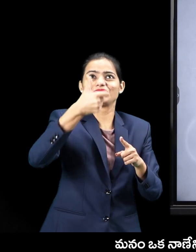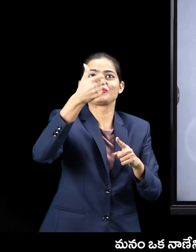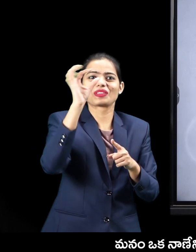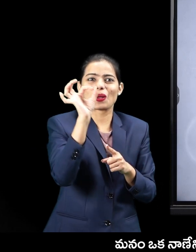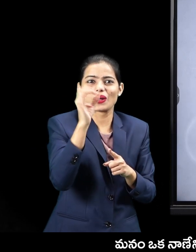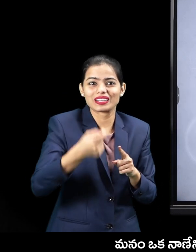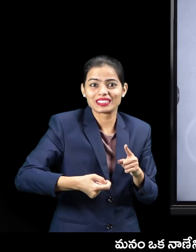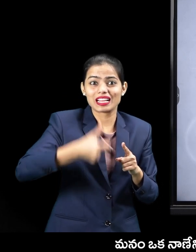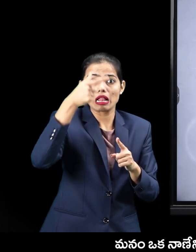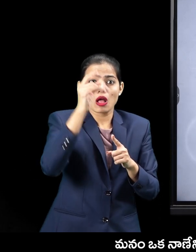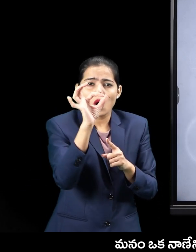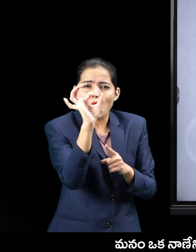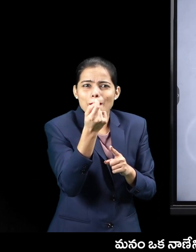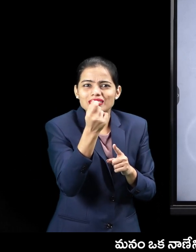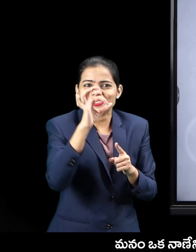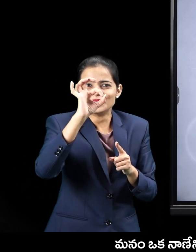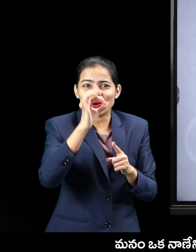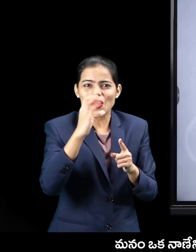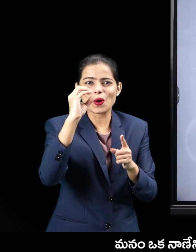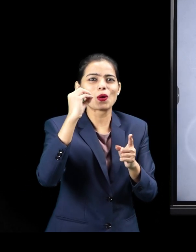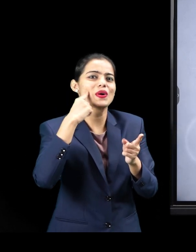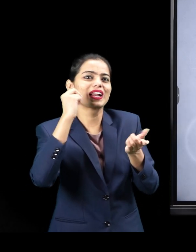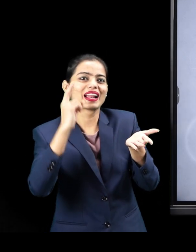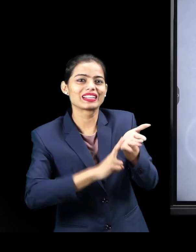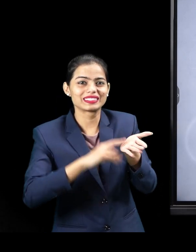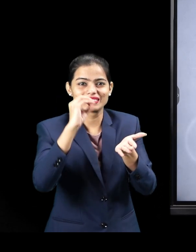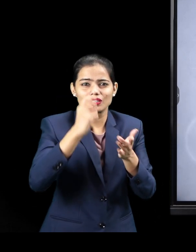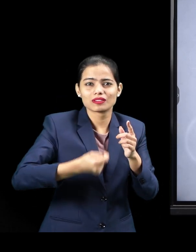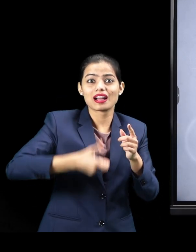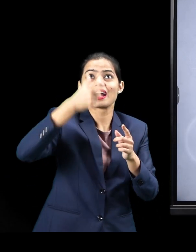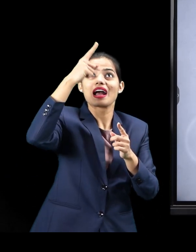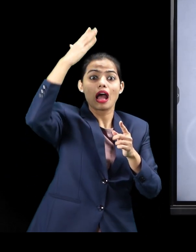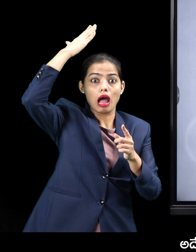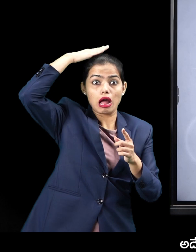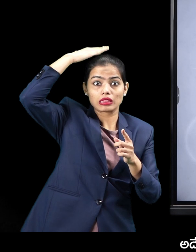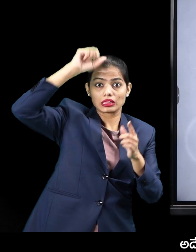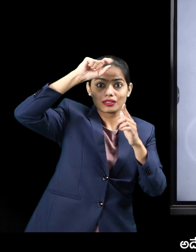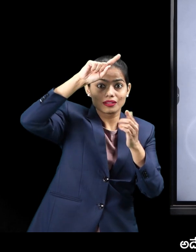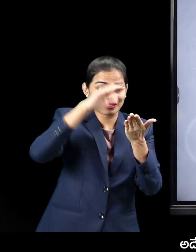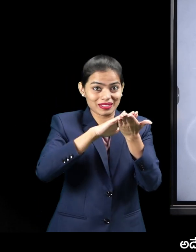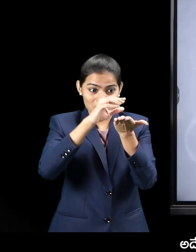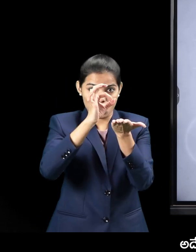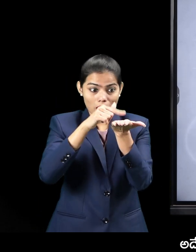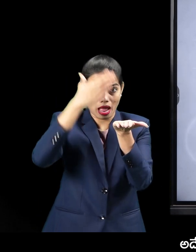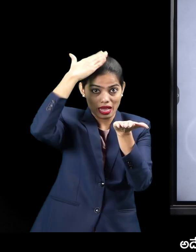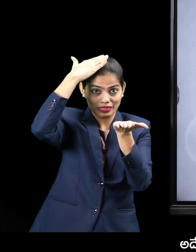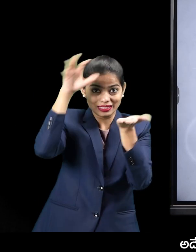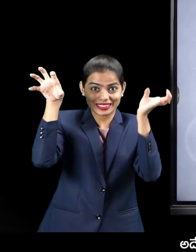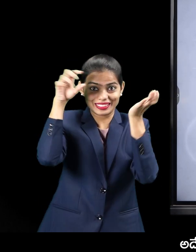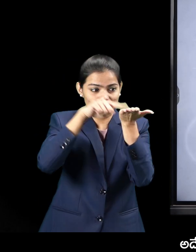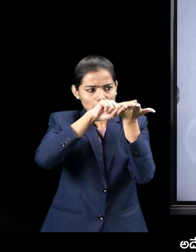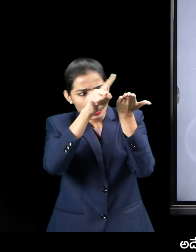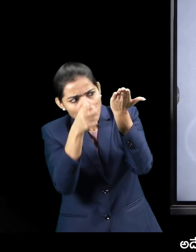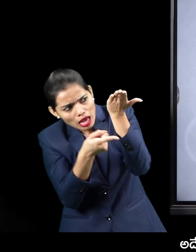విసిరేసినప్పుడు హెడ్స్ అండ్ టైల్స్ రెండూ పైకి రావటానికి సమాన అవకాశం ఉంది. అదేవిధంగా మనం 6